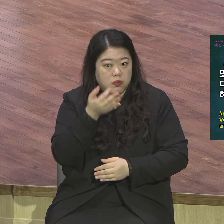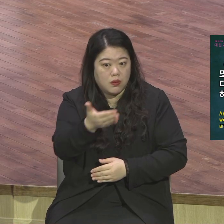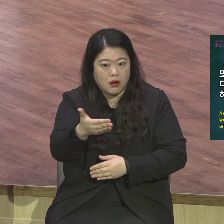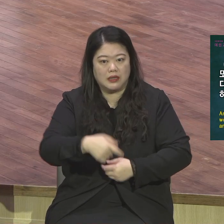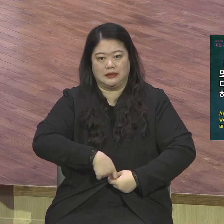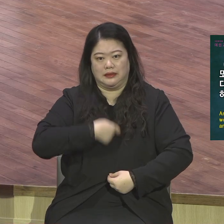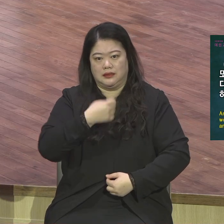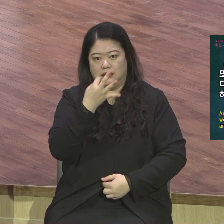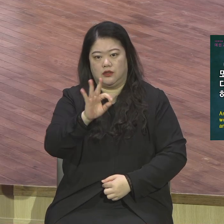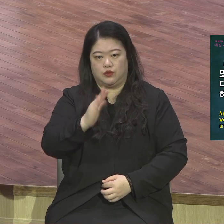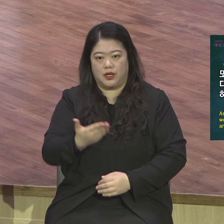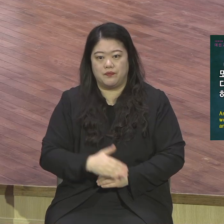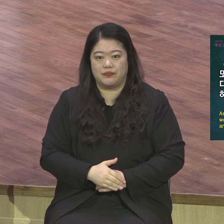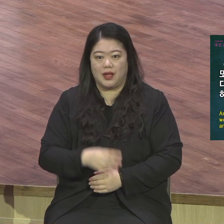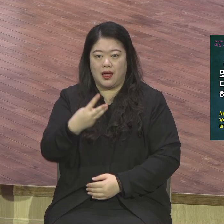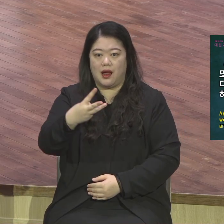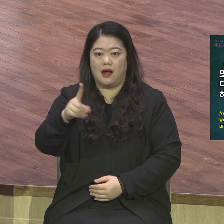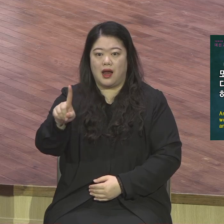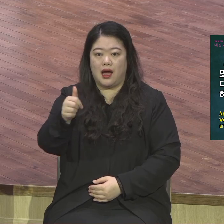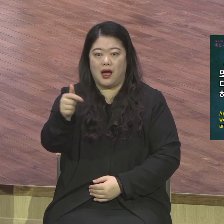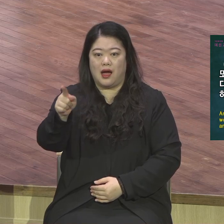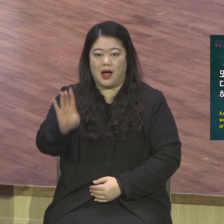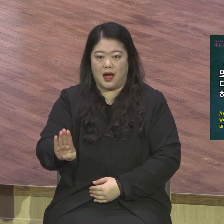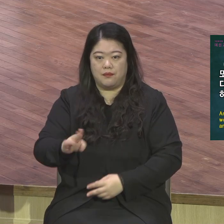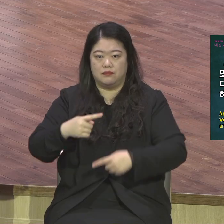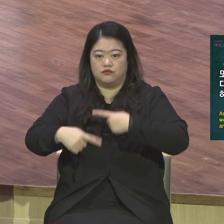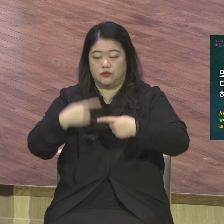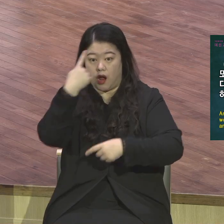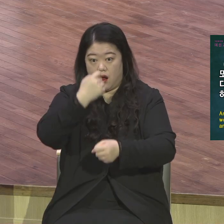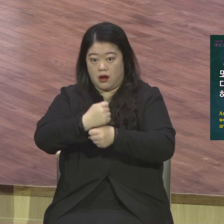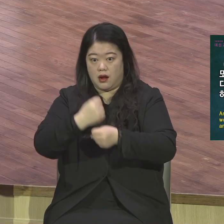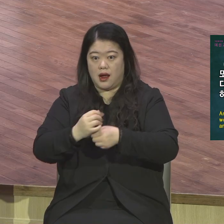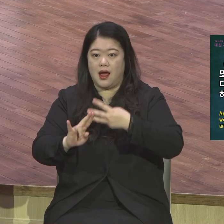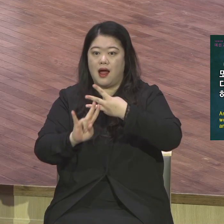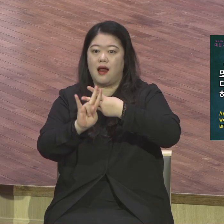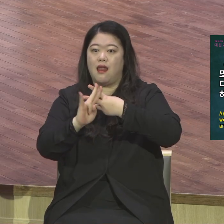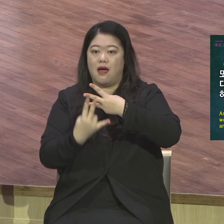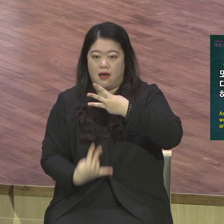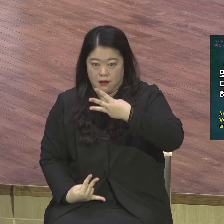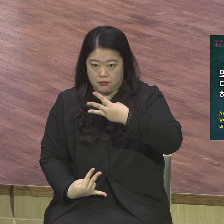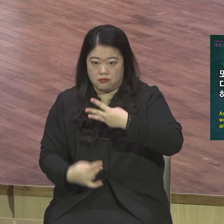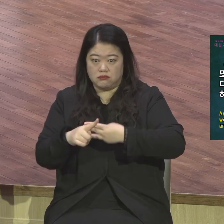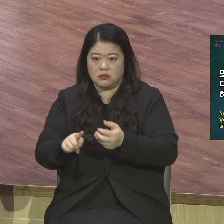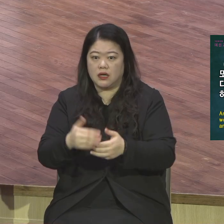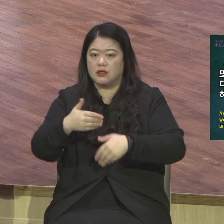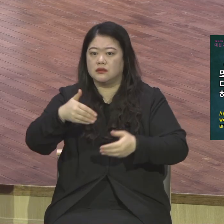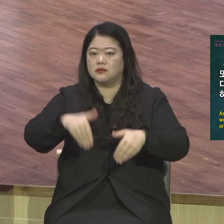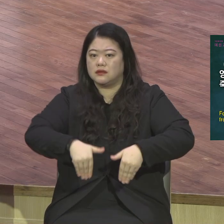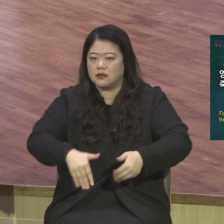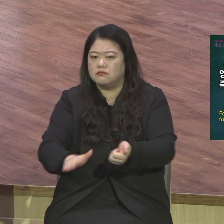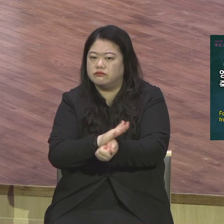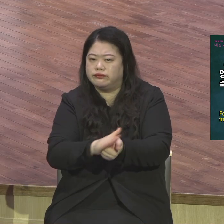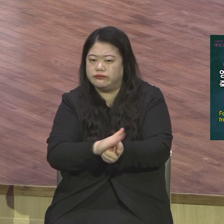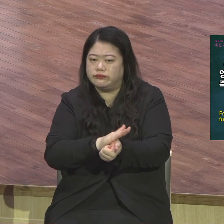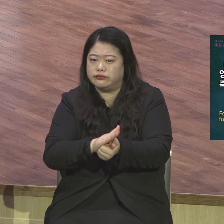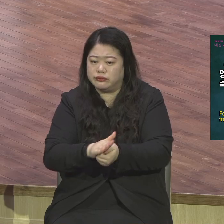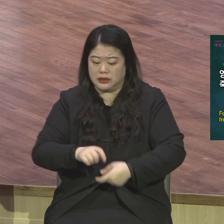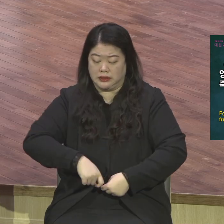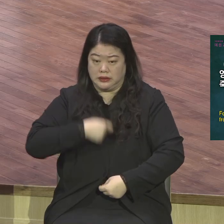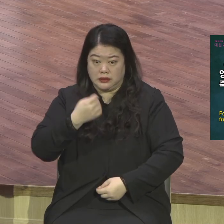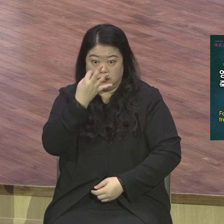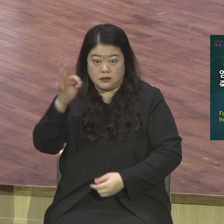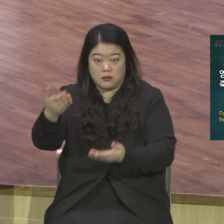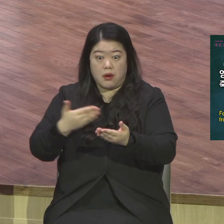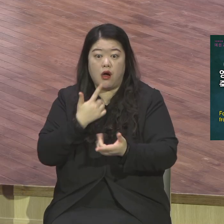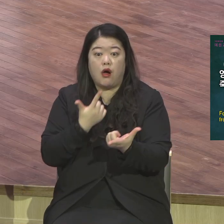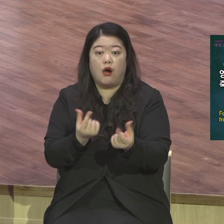같이 기생라합이 사자들을 접대하여 다른 길로 나가게 할 때에 행함으로 의롭다 하심을 받은 것이 아니냐? 영혼 없는